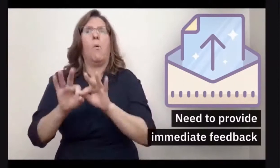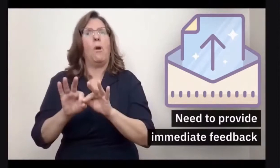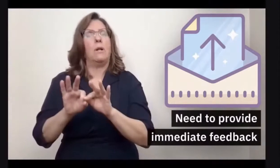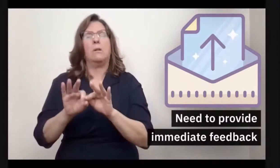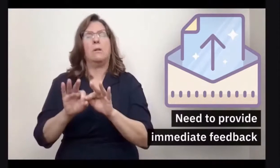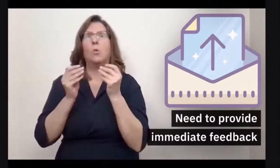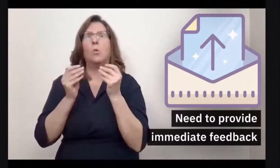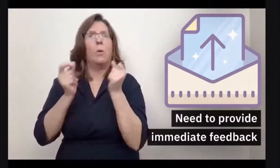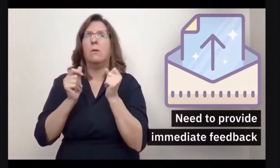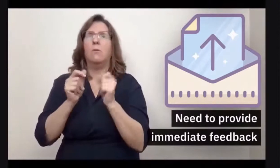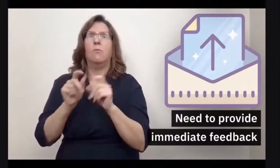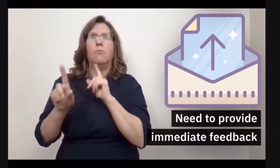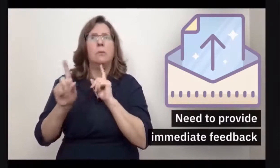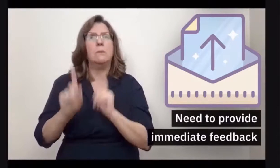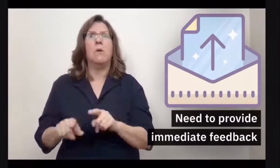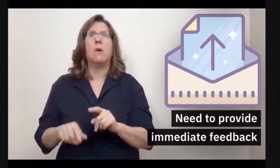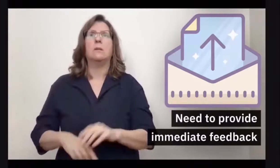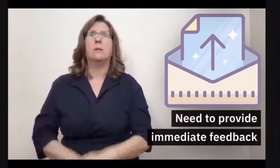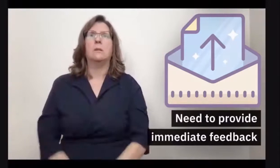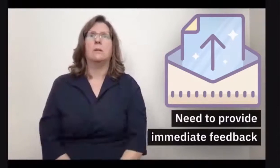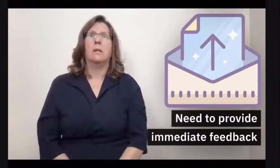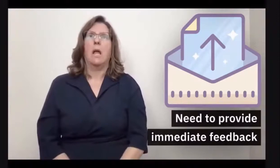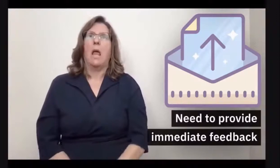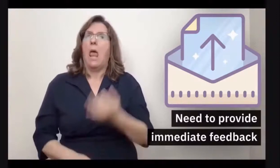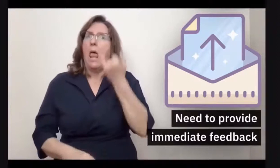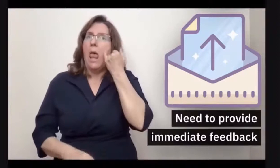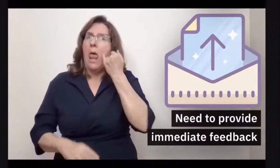puede causar pérdida de tiempo o confusión.